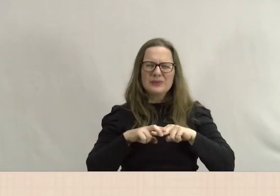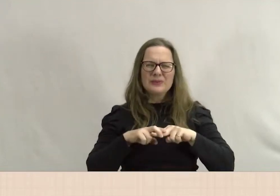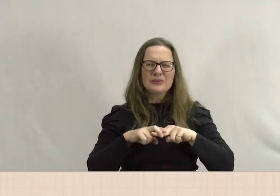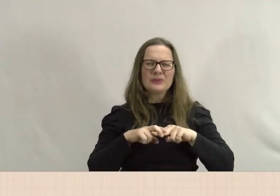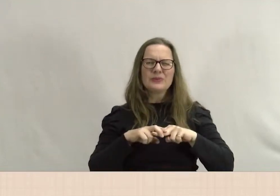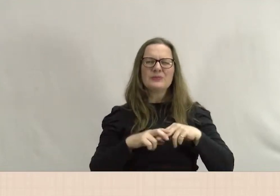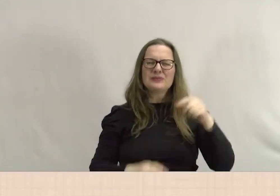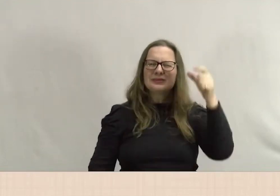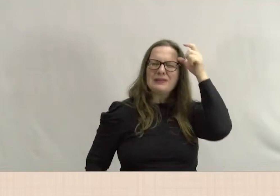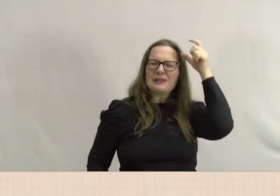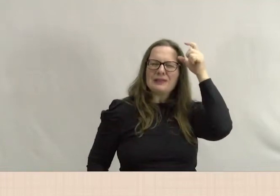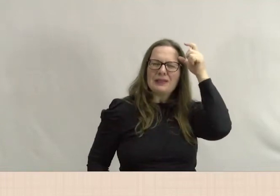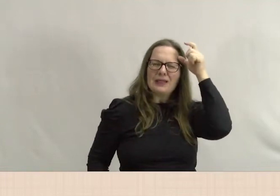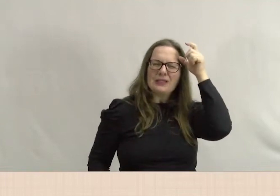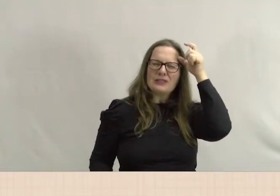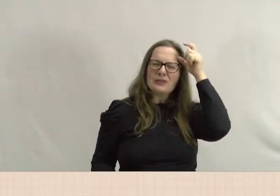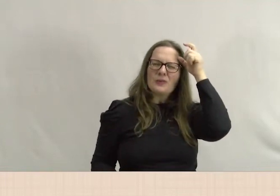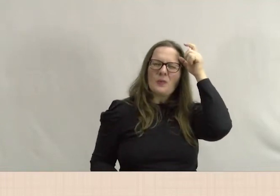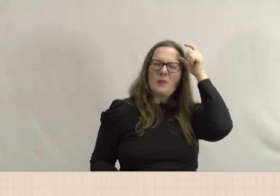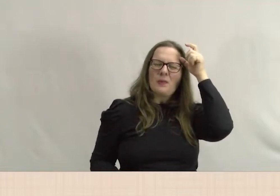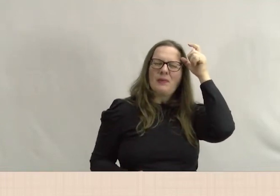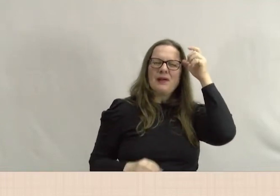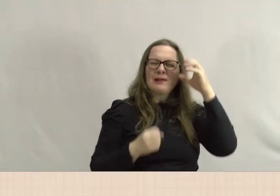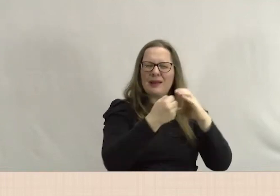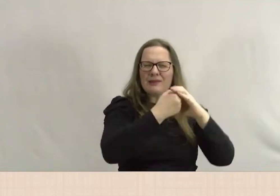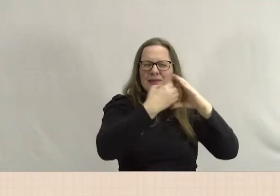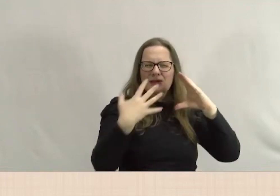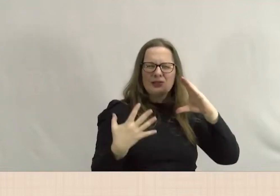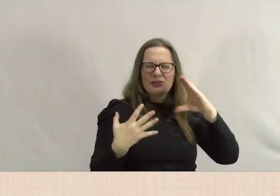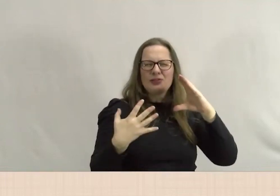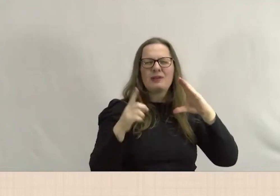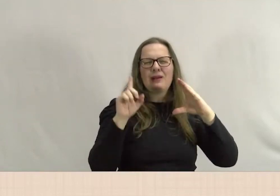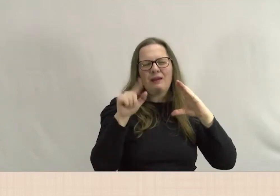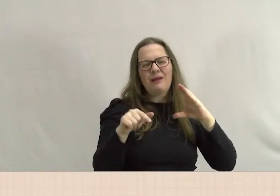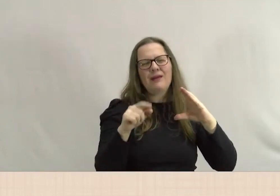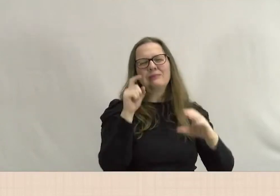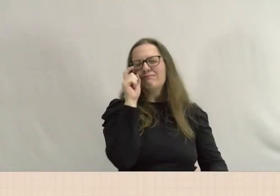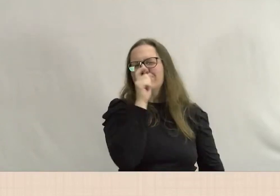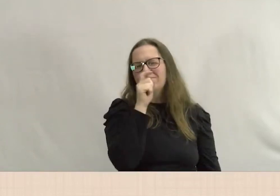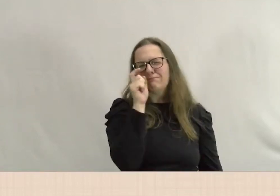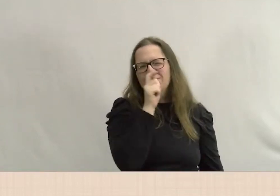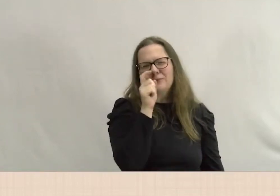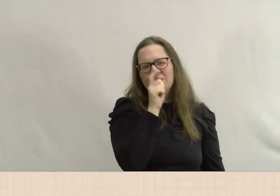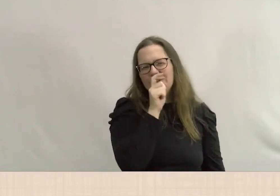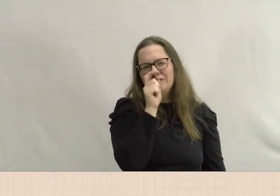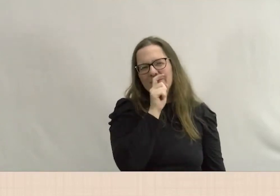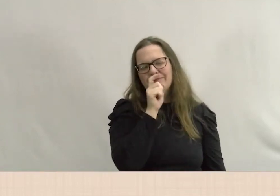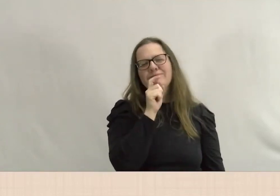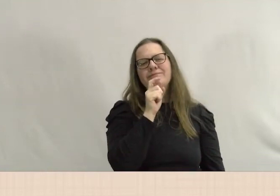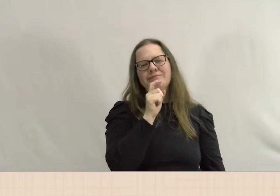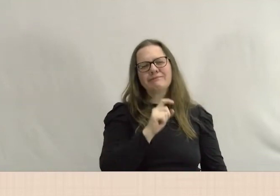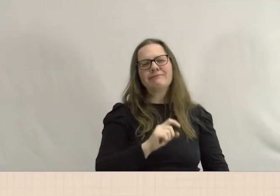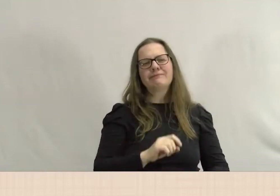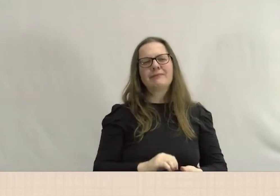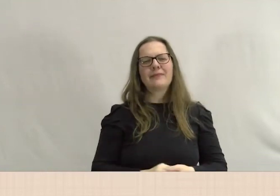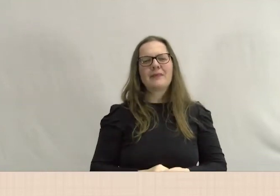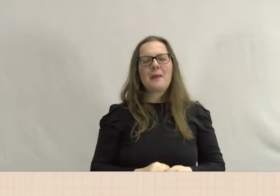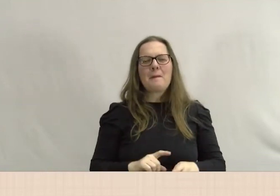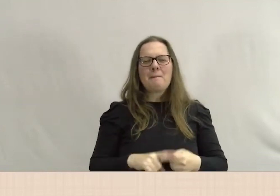o pai da mentira, não é? Ele esteve conectado com a verdade quando foi criado, não